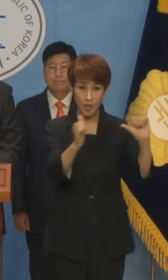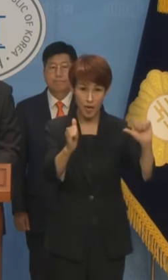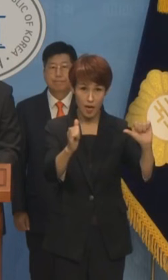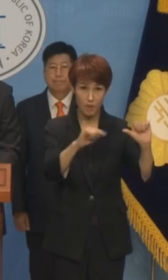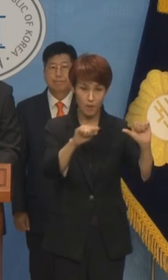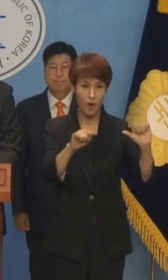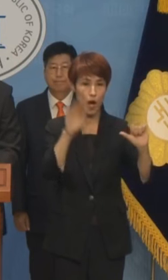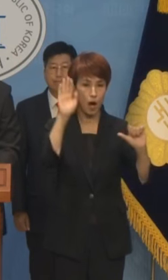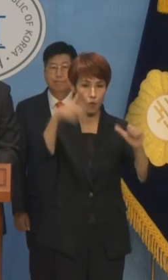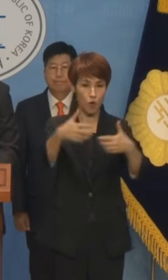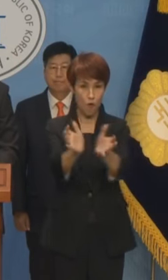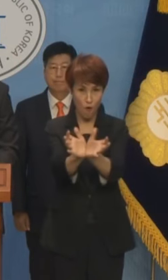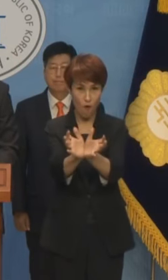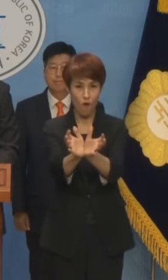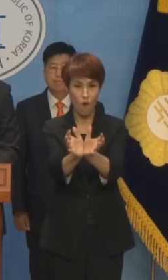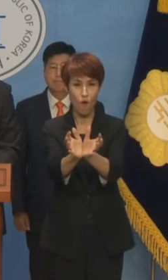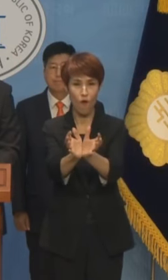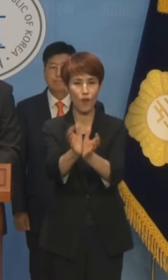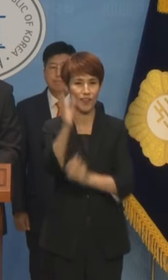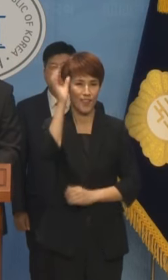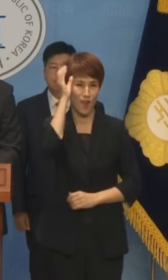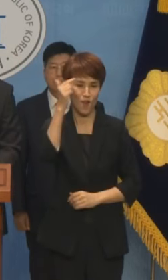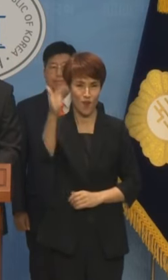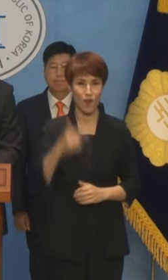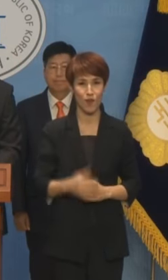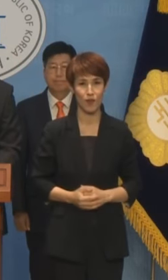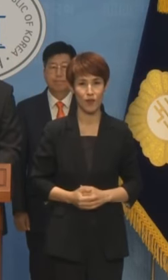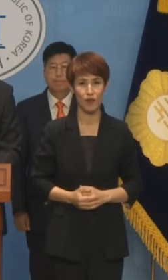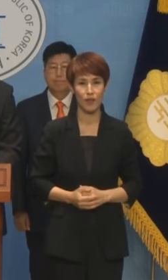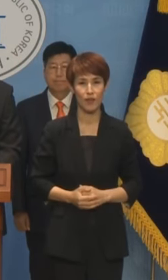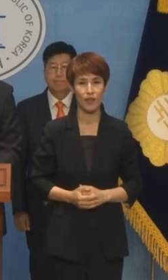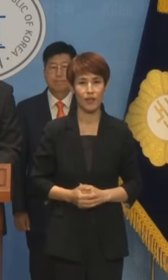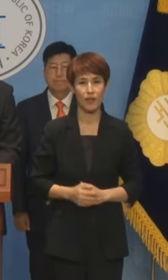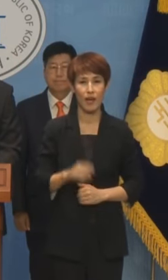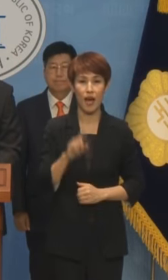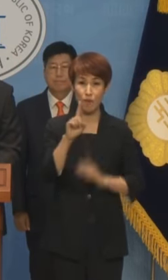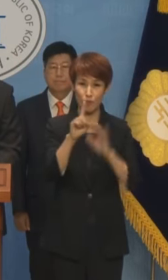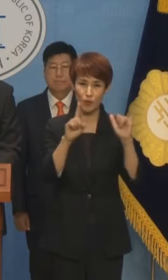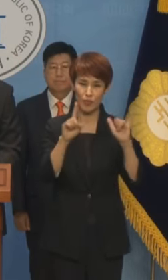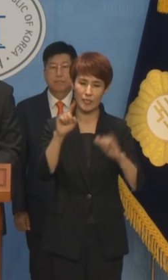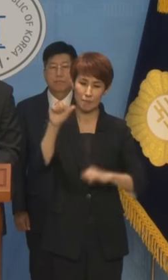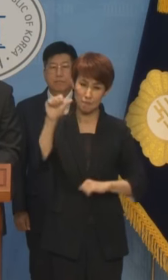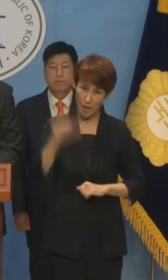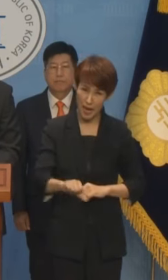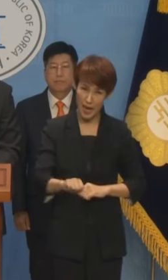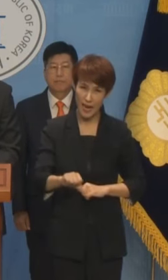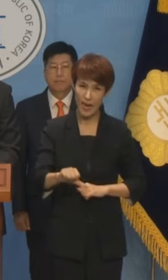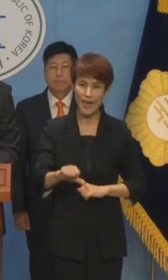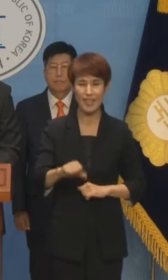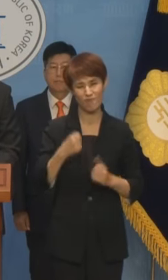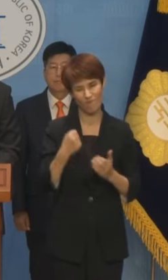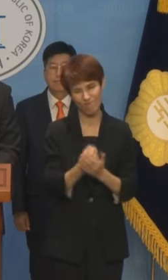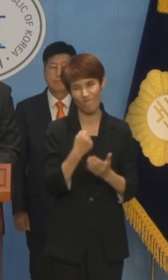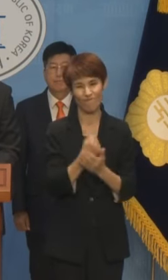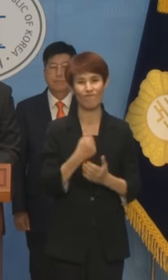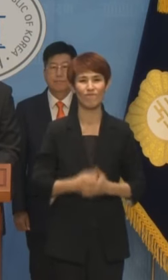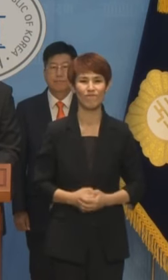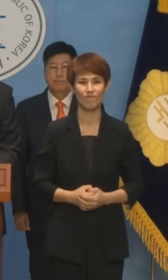차기 지도부가 매우 기대됩니다. 한 분이 어쩔 수 없이 낙선되어야 한다는 점이 너무